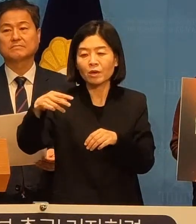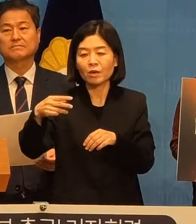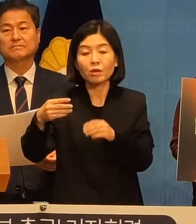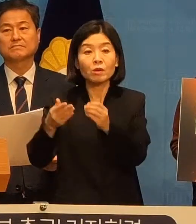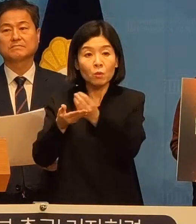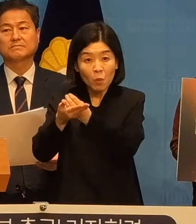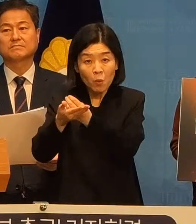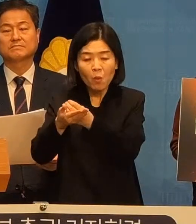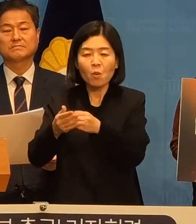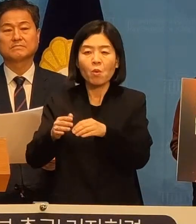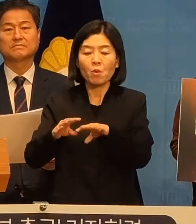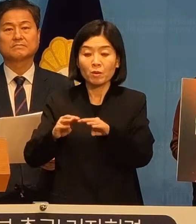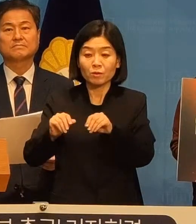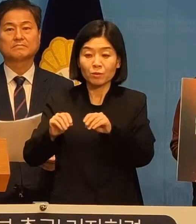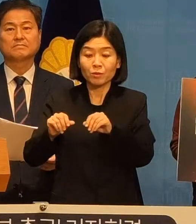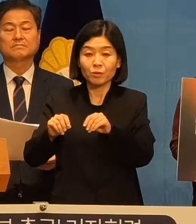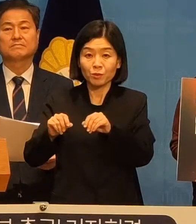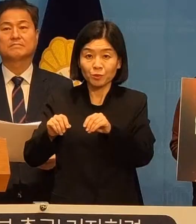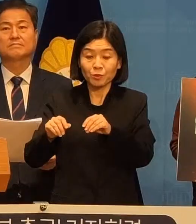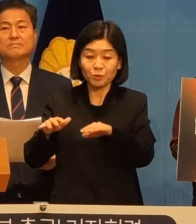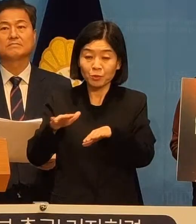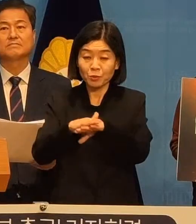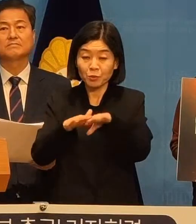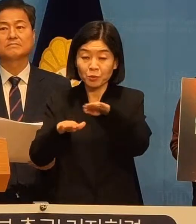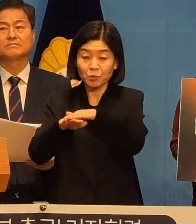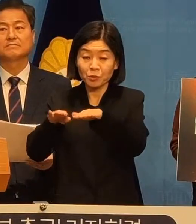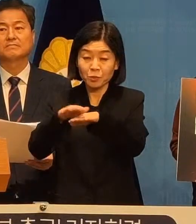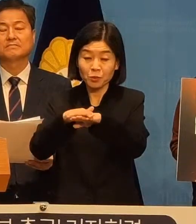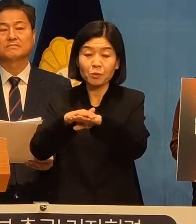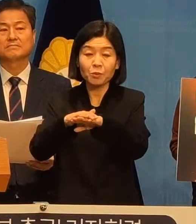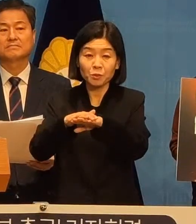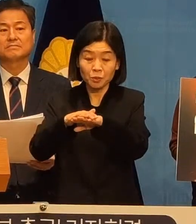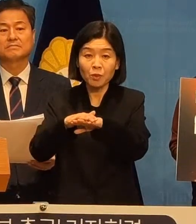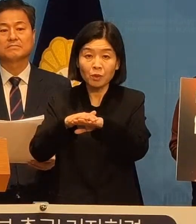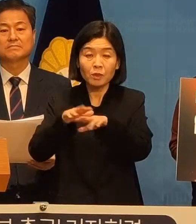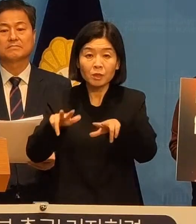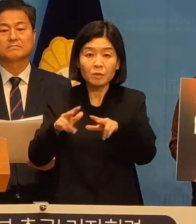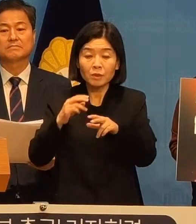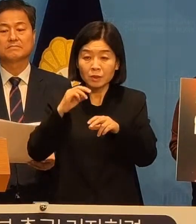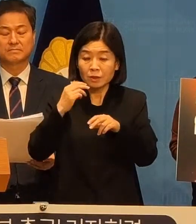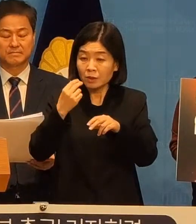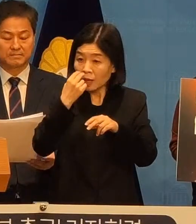굉장히 많이 퇴적이 되고 있는데 하필이면 그런 데다가